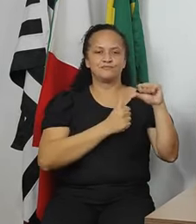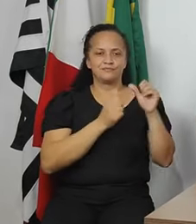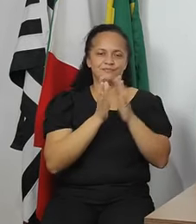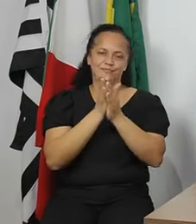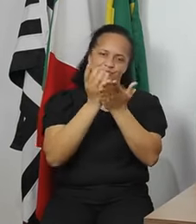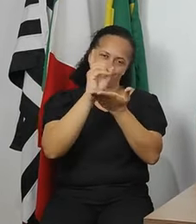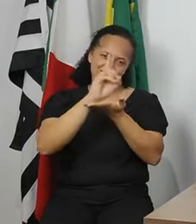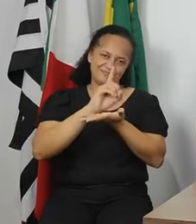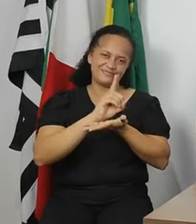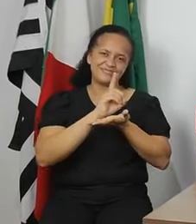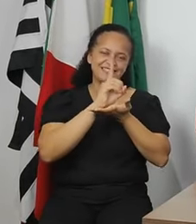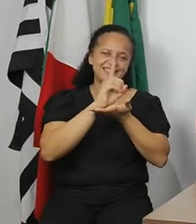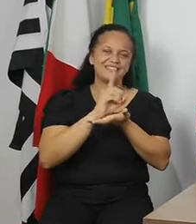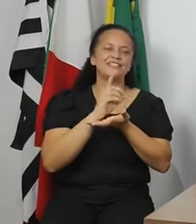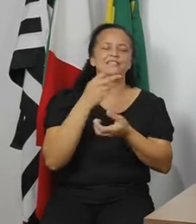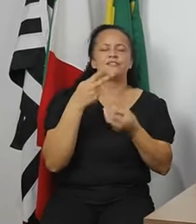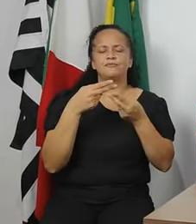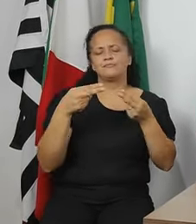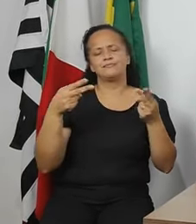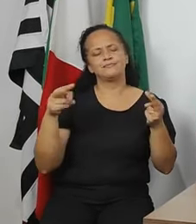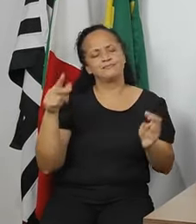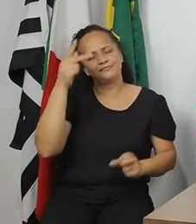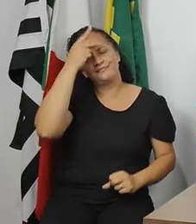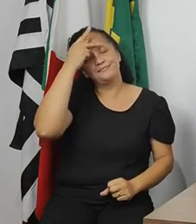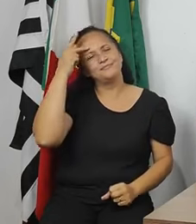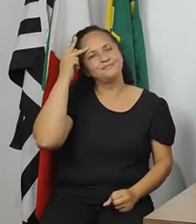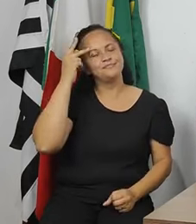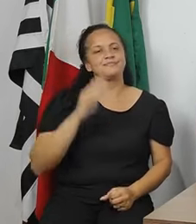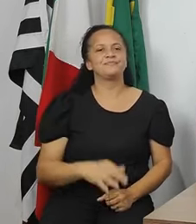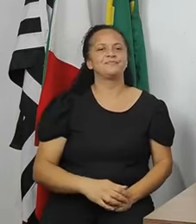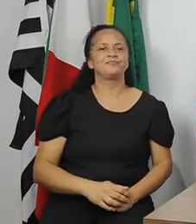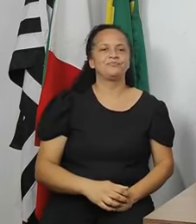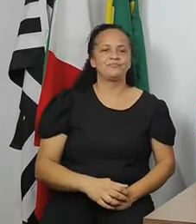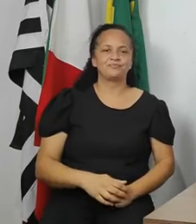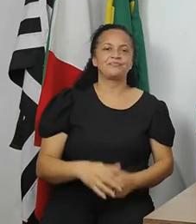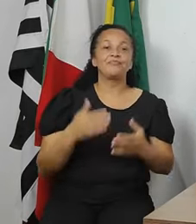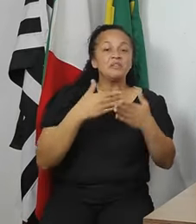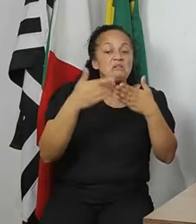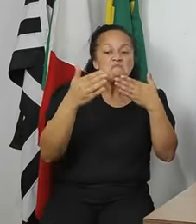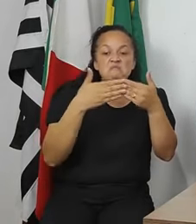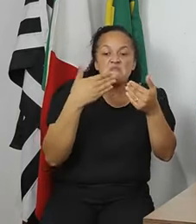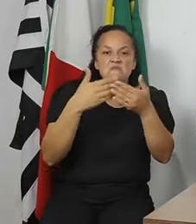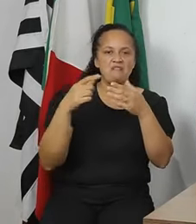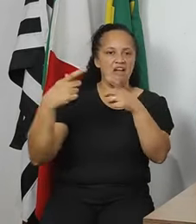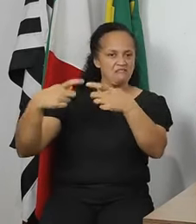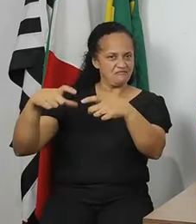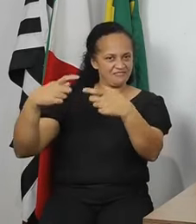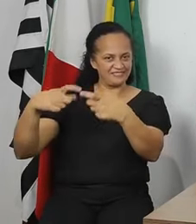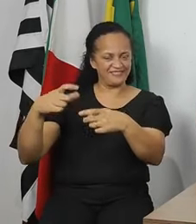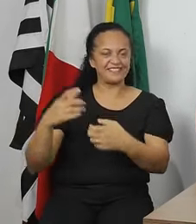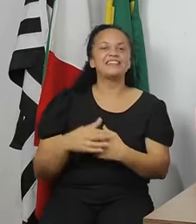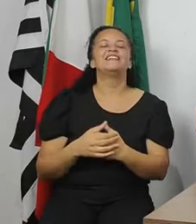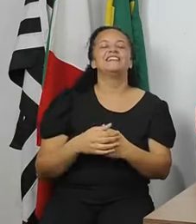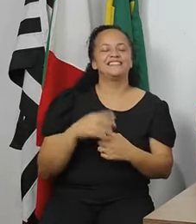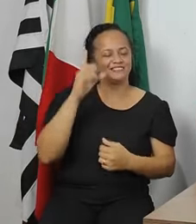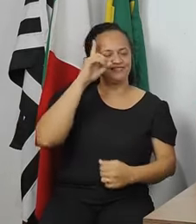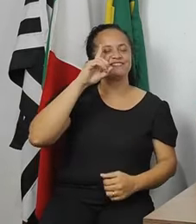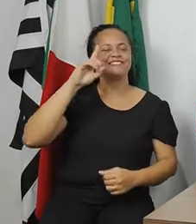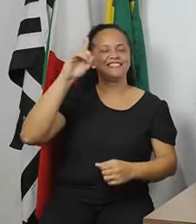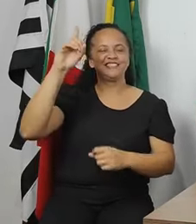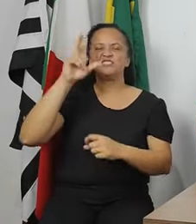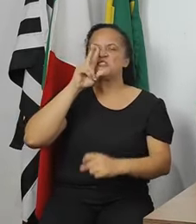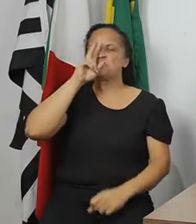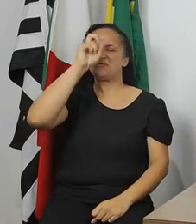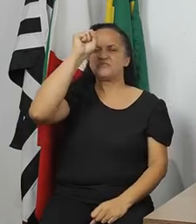aí a várias pessoas, independentemente aí da localidade. Então, que Deus continue nos dando força para que a